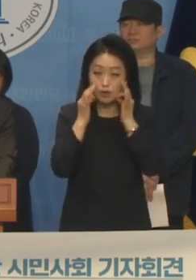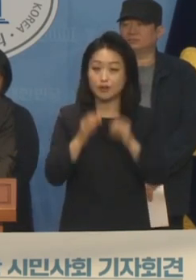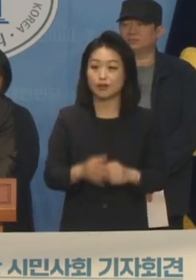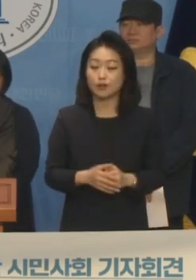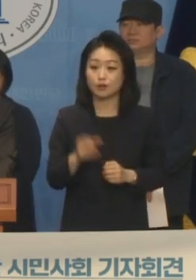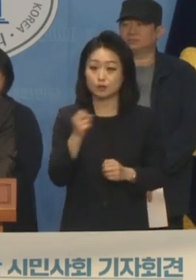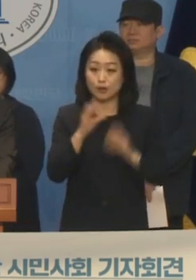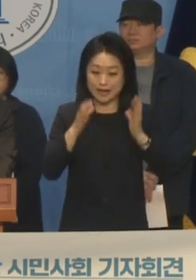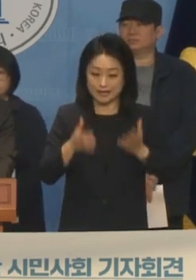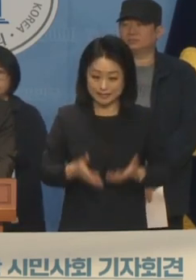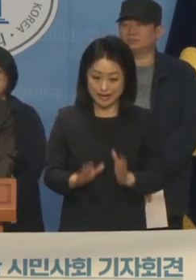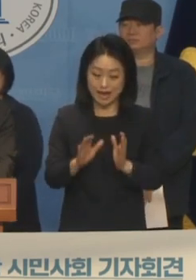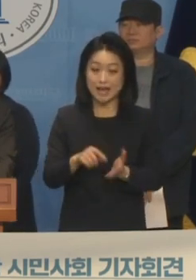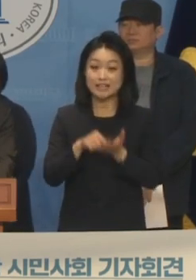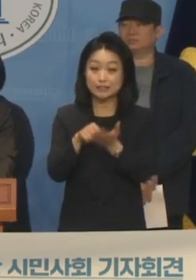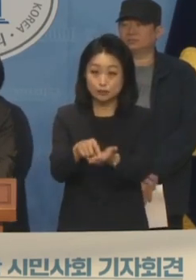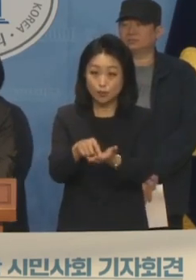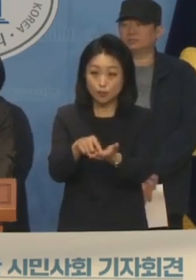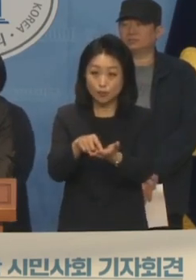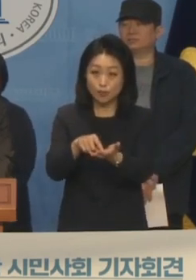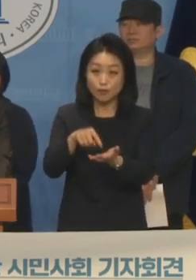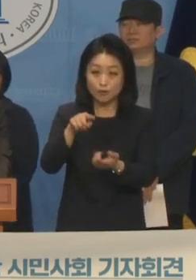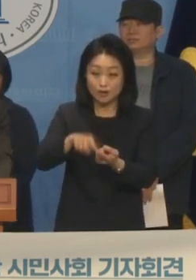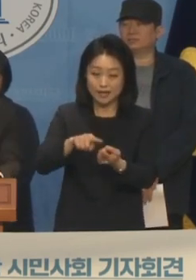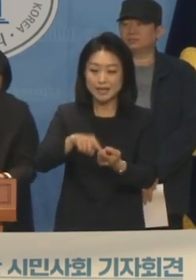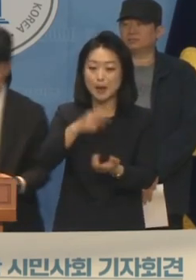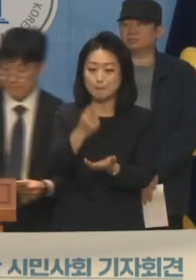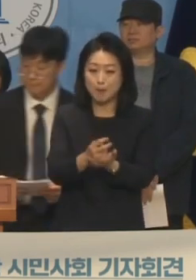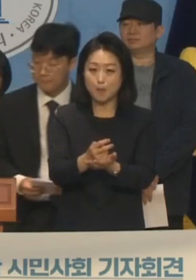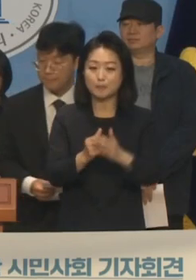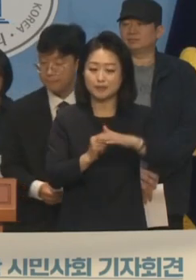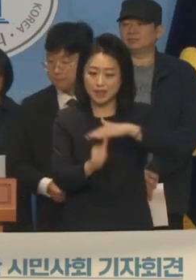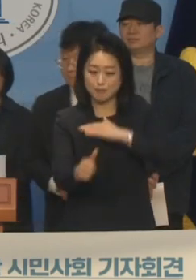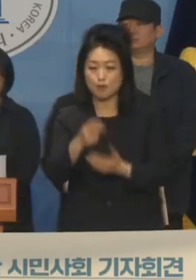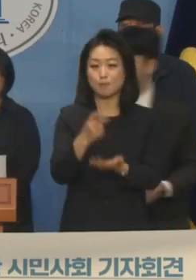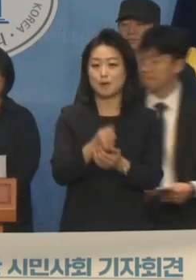아동의 출생등록에 관한 법률안을 대표 발의하셨습니다.